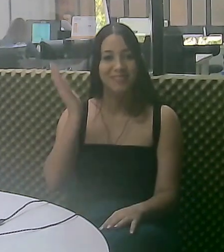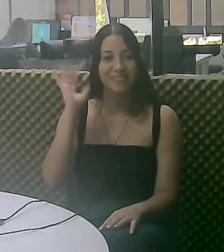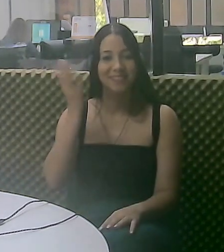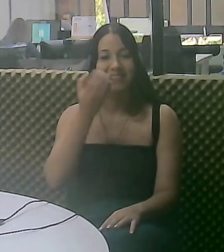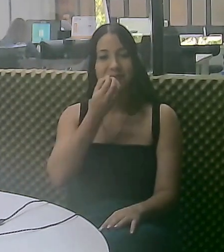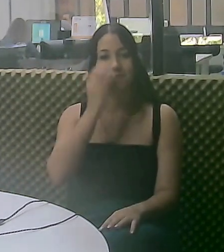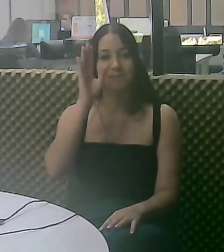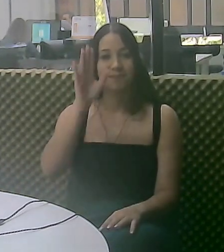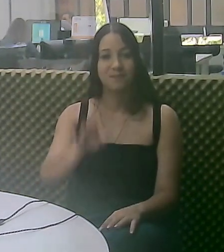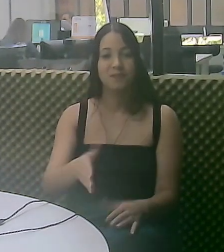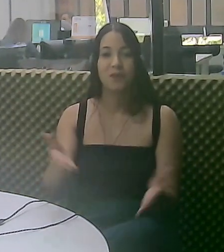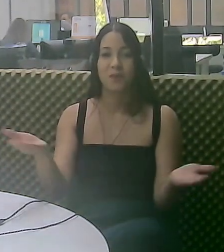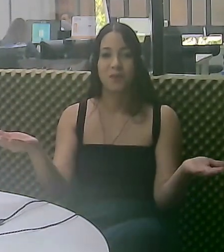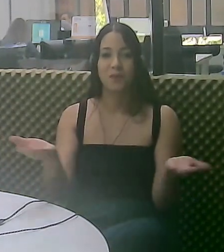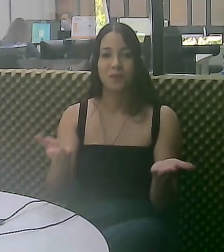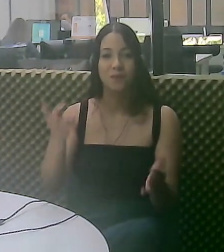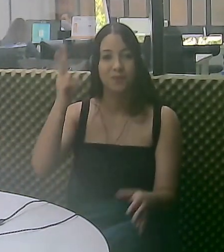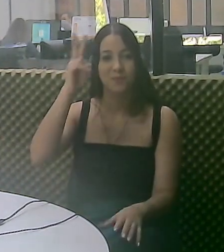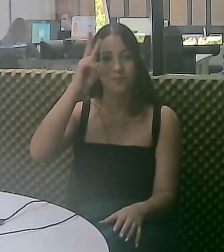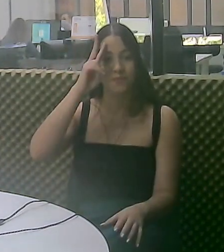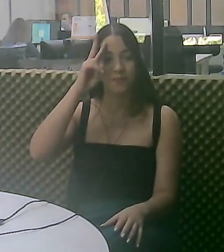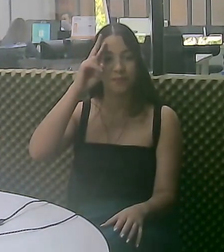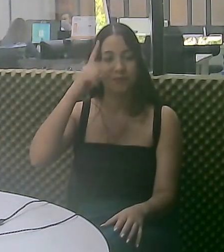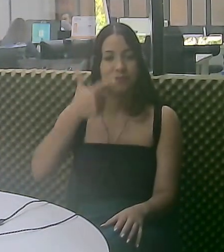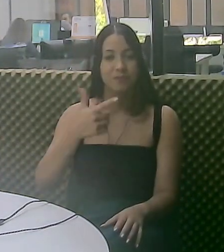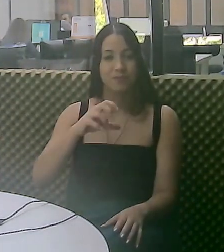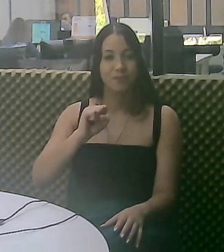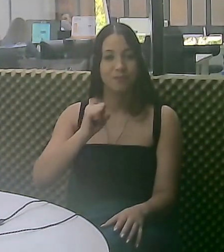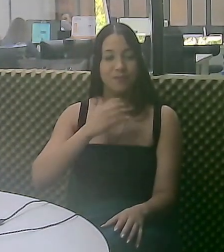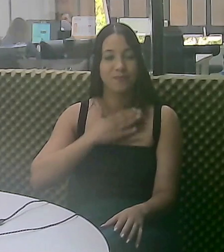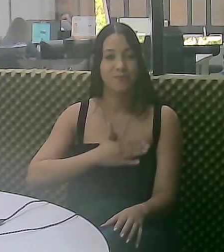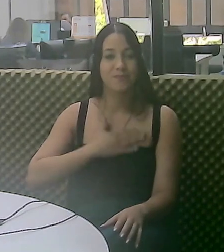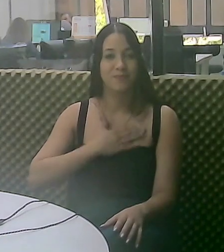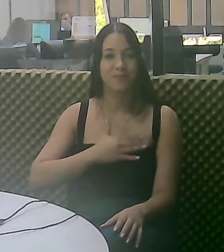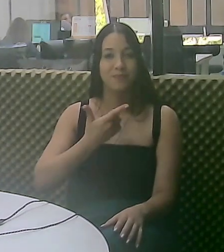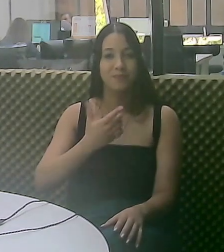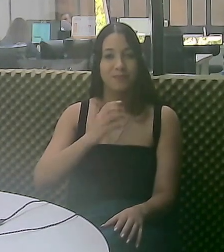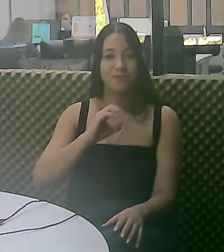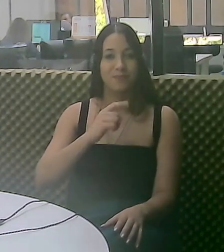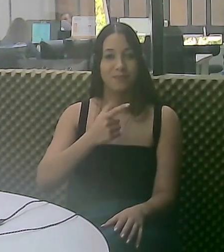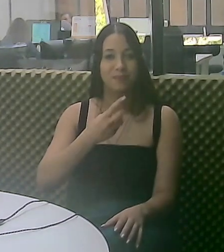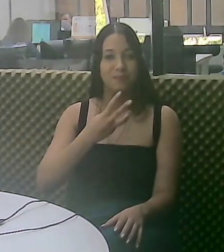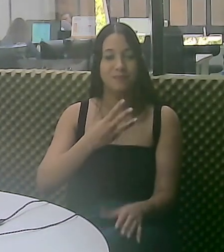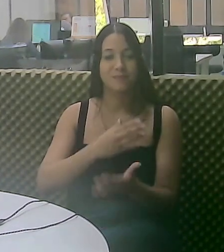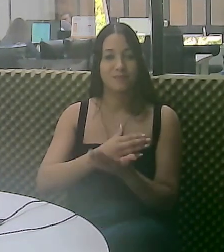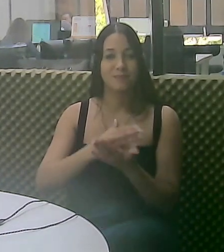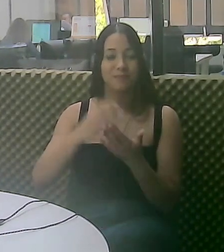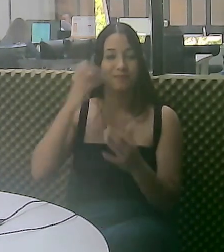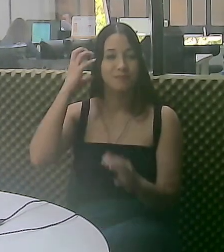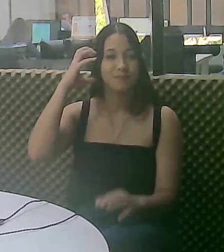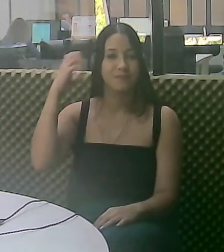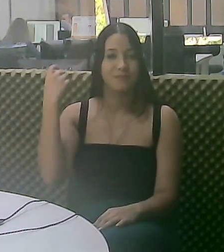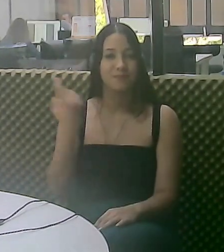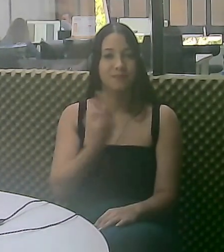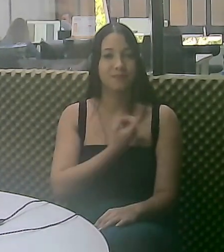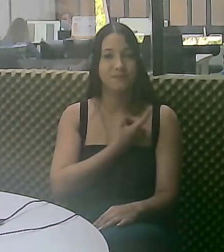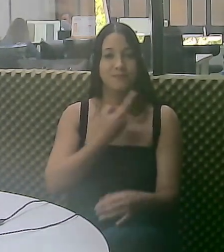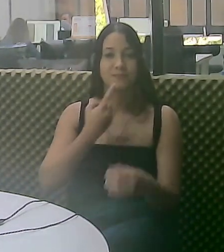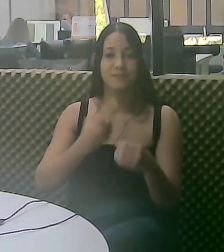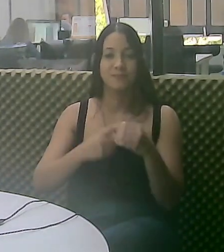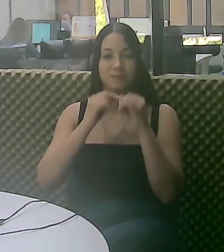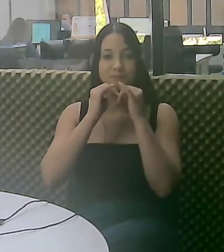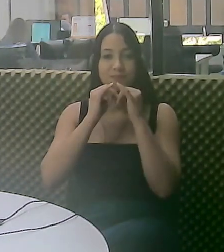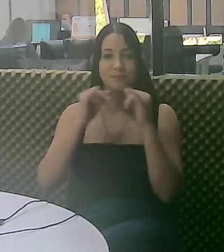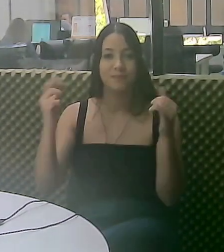Olá, boa tarde. Hoje é segunda-feira, dia 28 de agosto de 2023. Está no ar a Rádio Nossa Cidade com